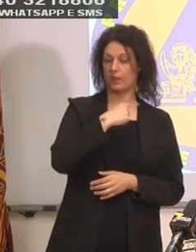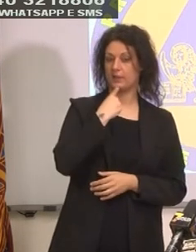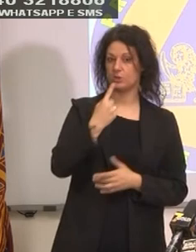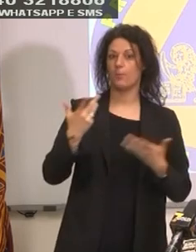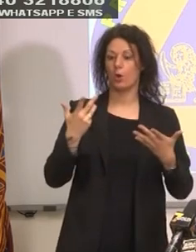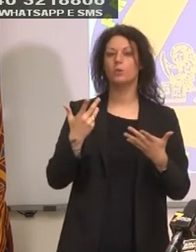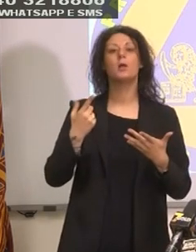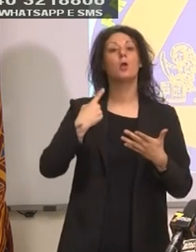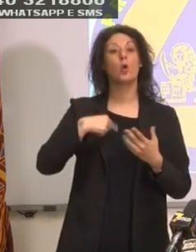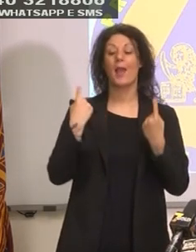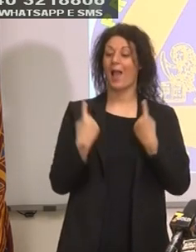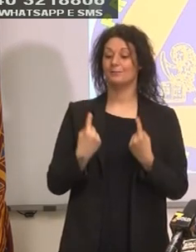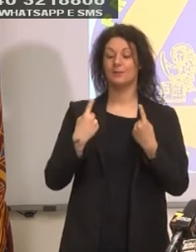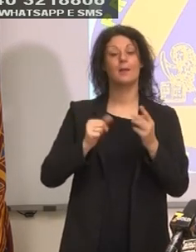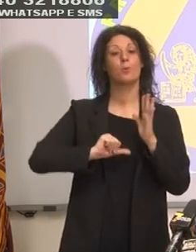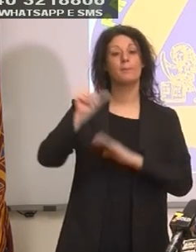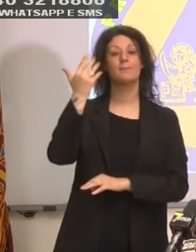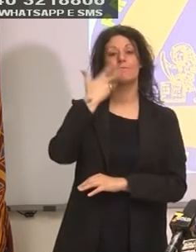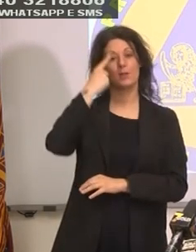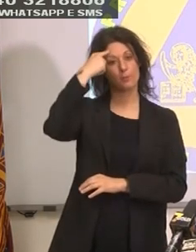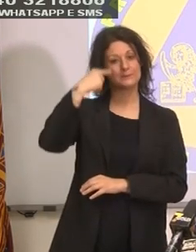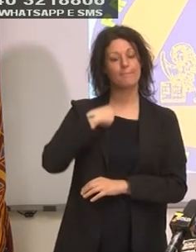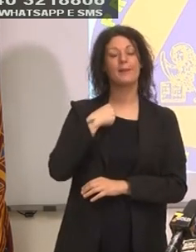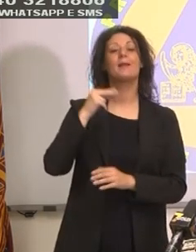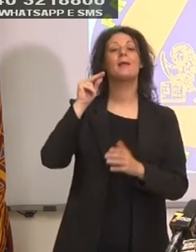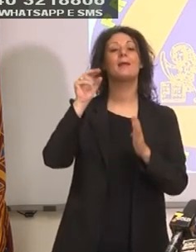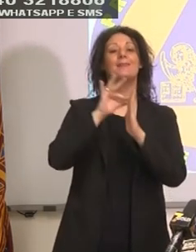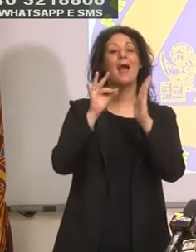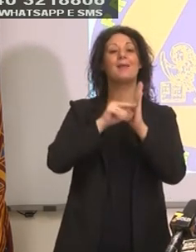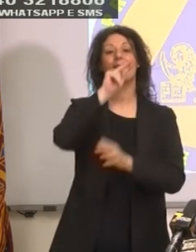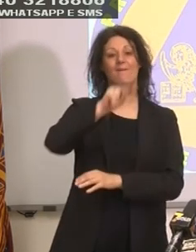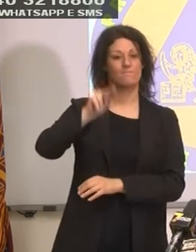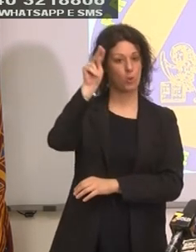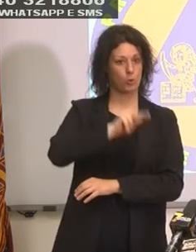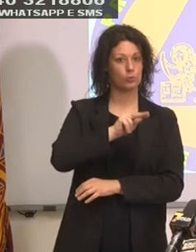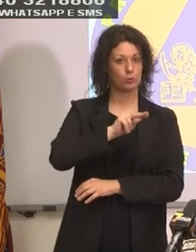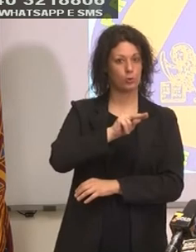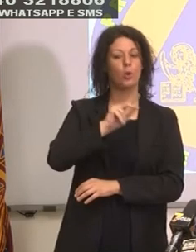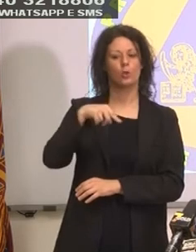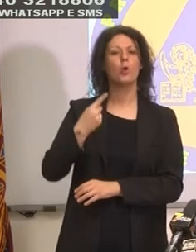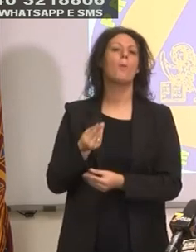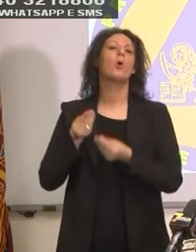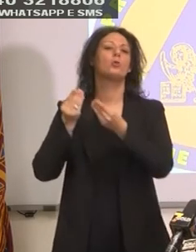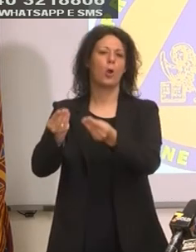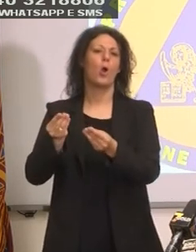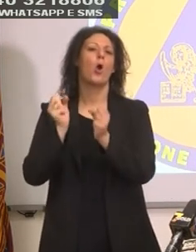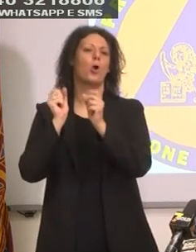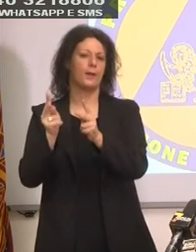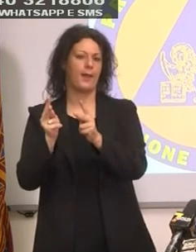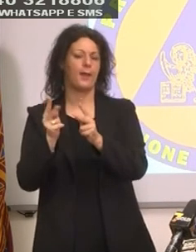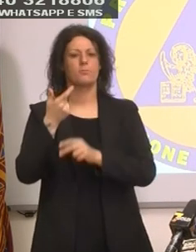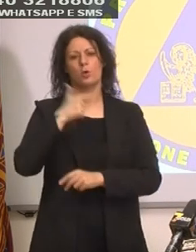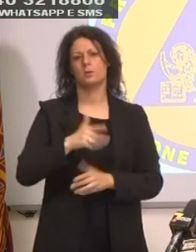fisseranno la data del voto, punto. Perché siamo stanchi di farci prendere in giro. Dopodiché, a mio avviso, abbiamo perso una